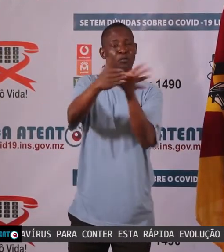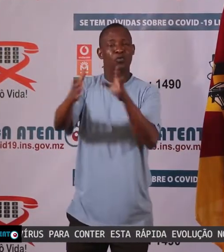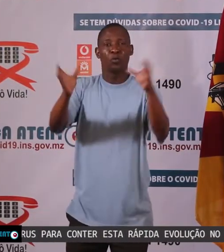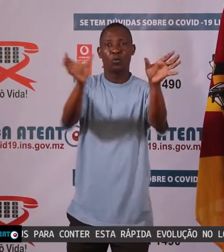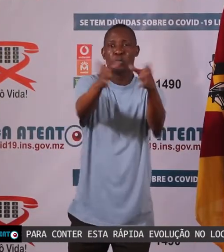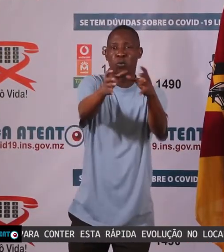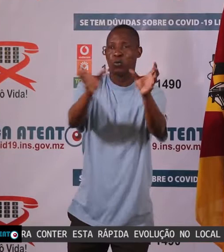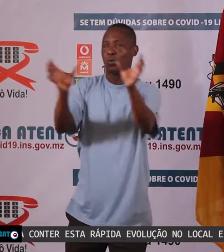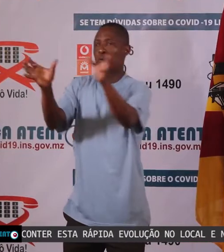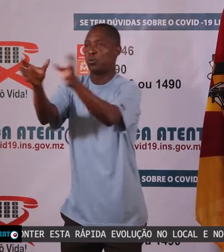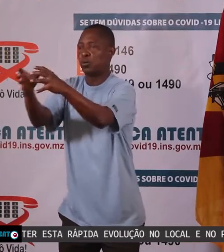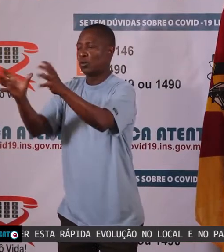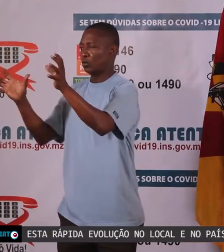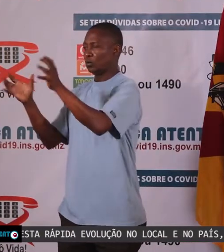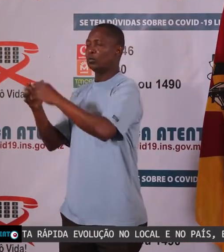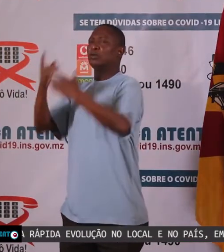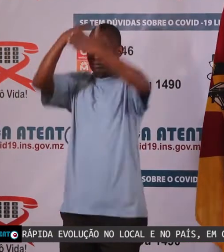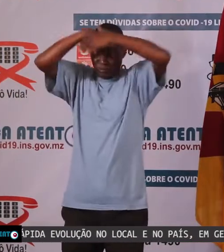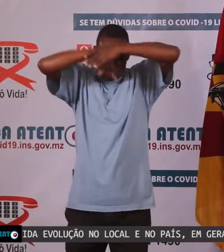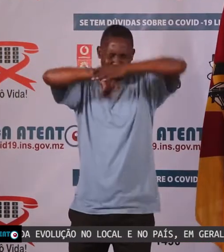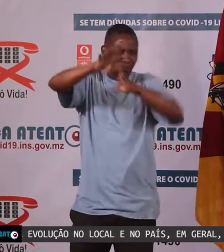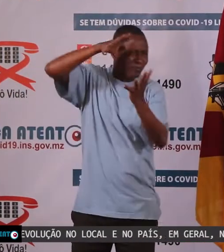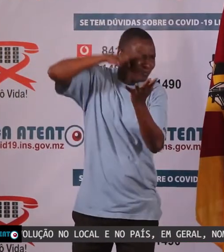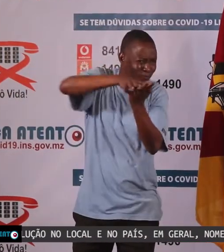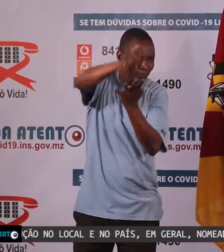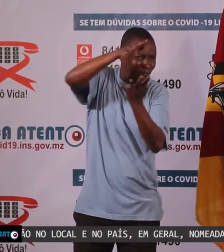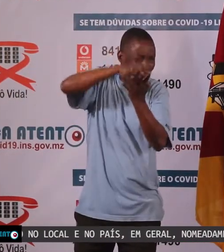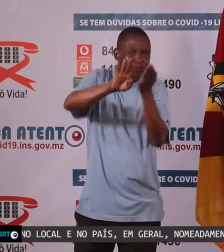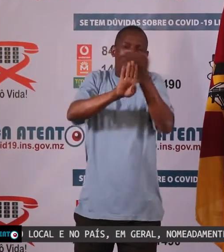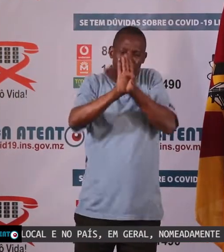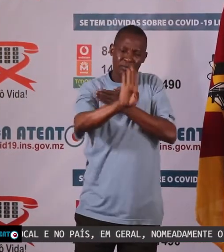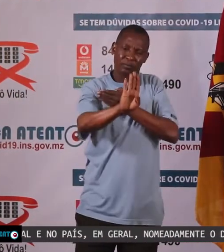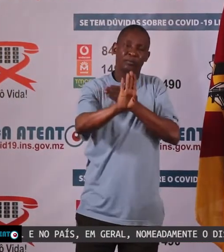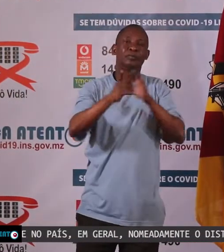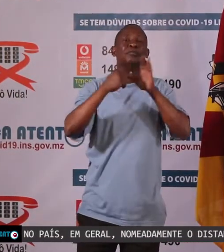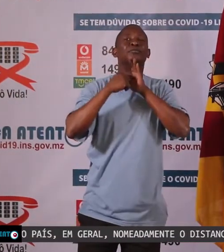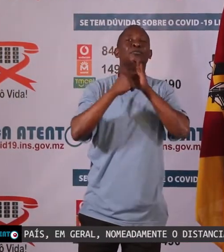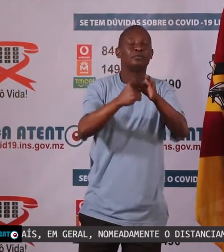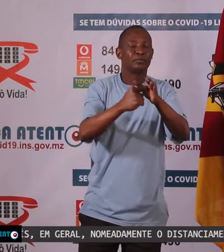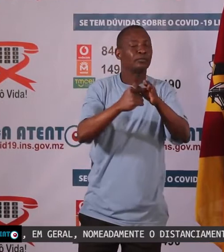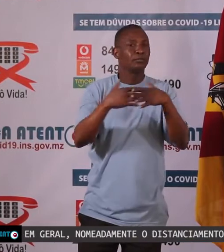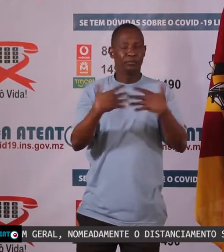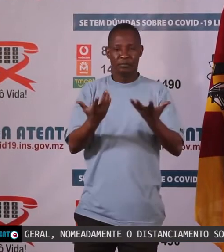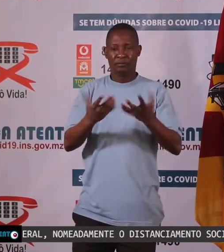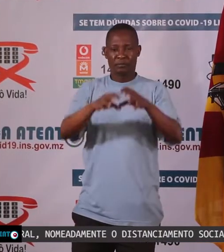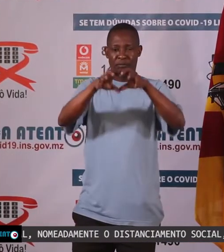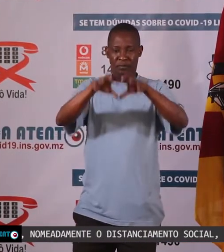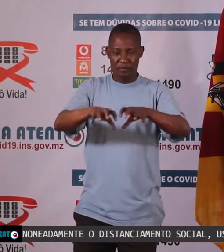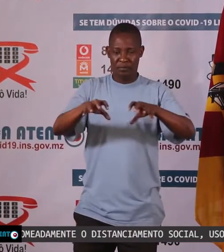intensificar as ações de prevenção, como, por exemplo, mercados,